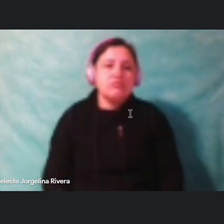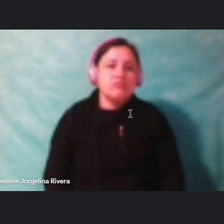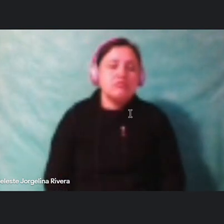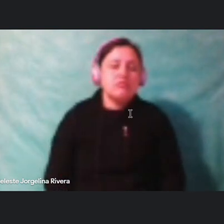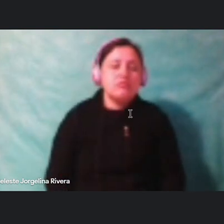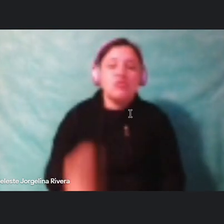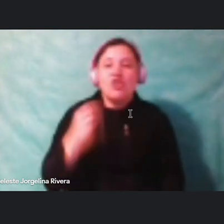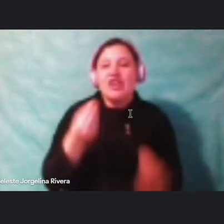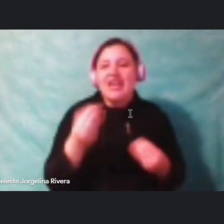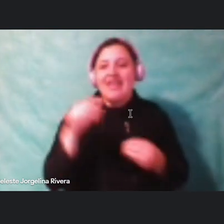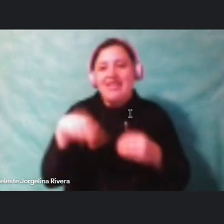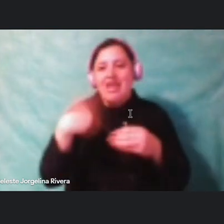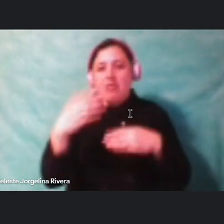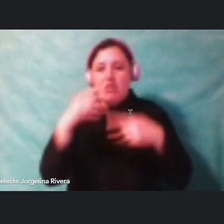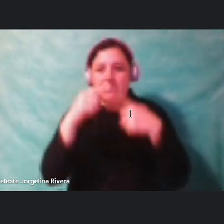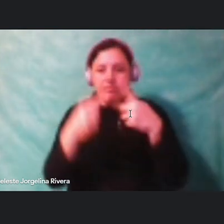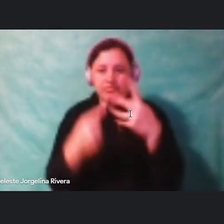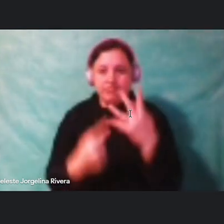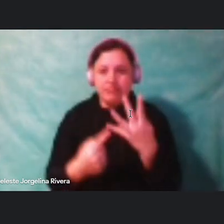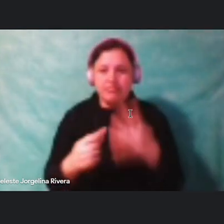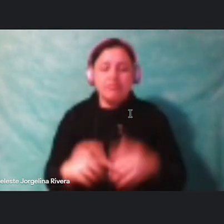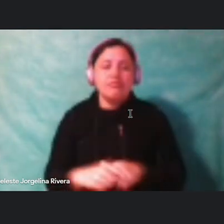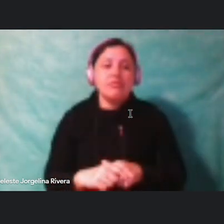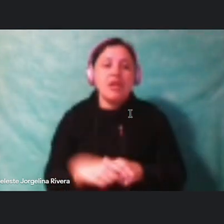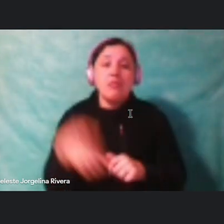Bien, entonces acá tenemos